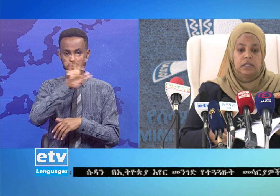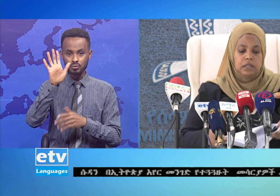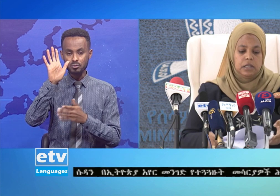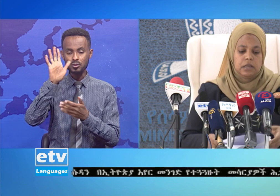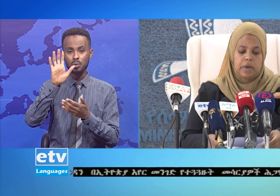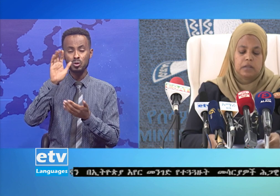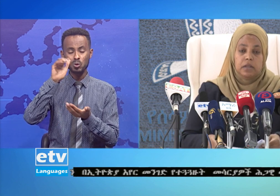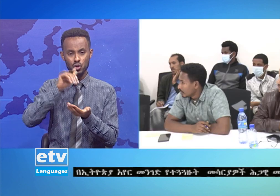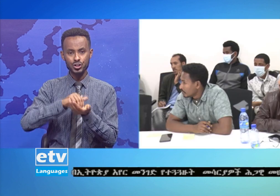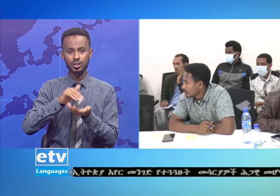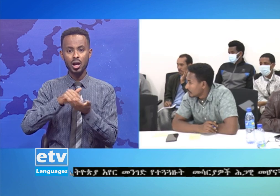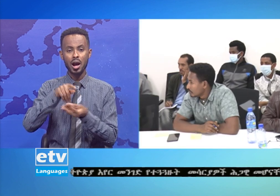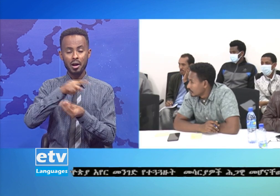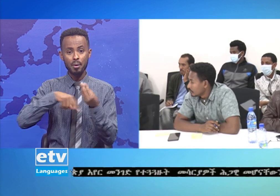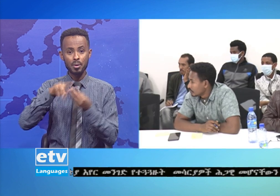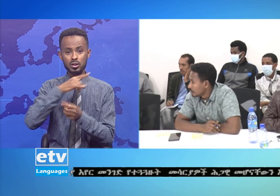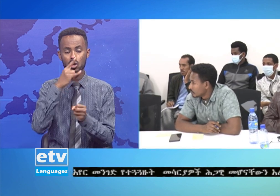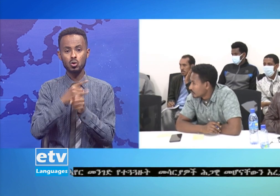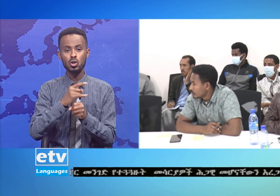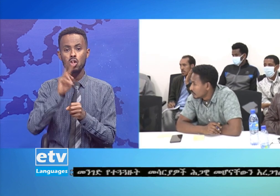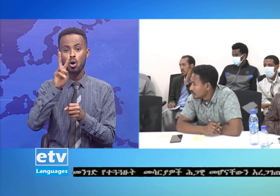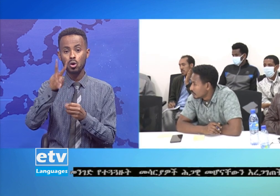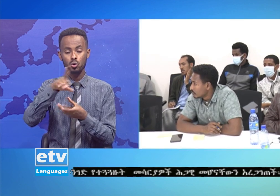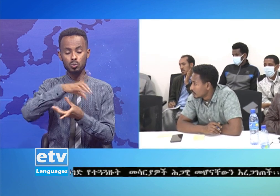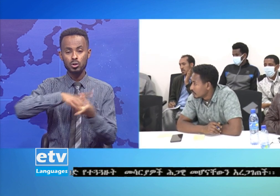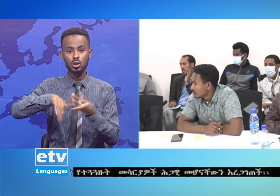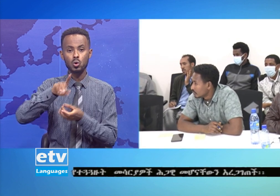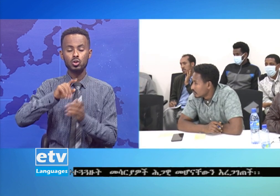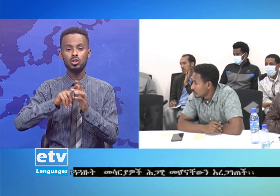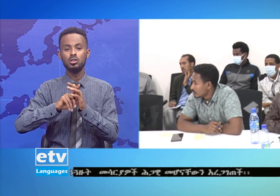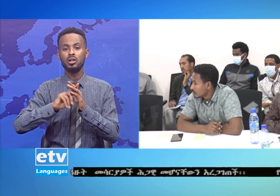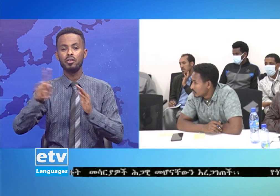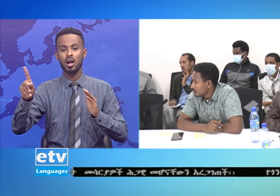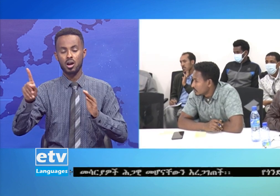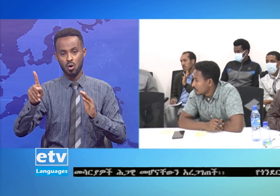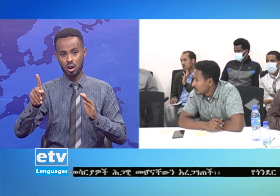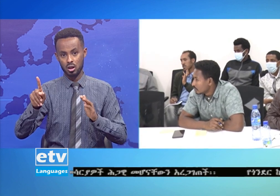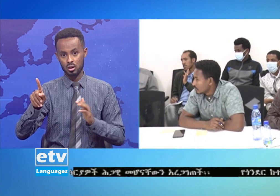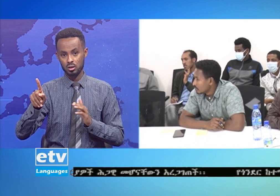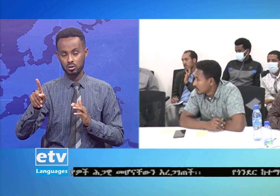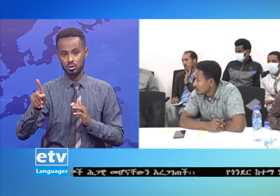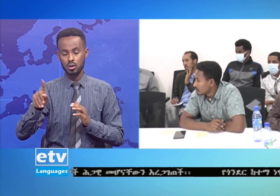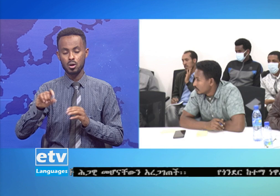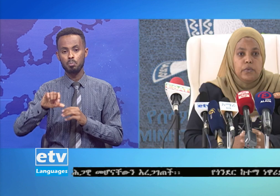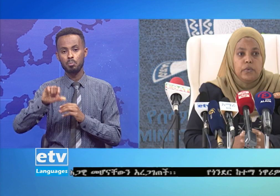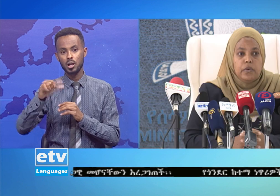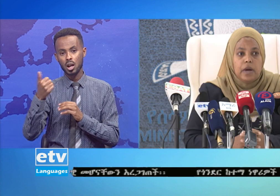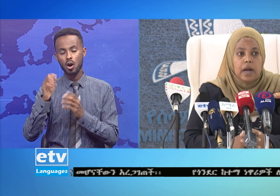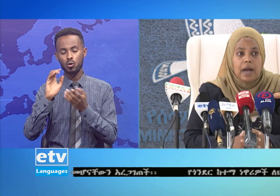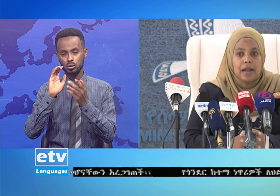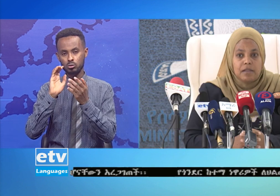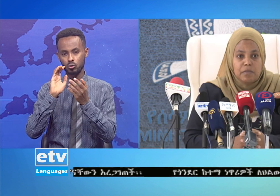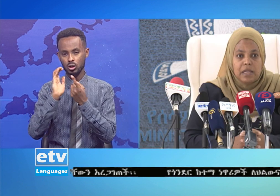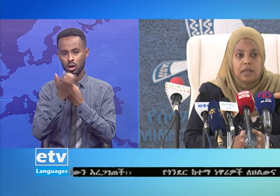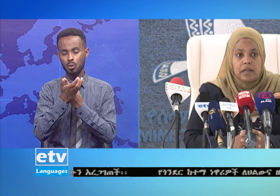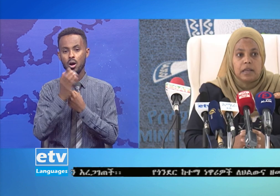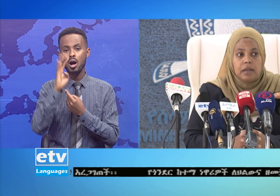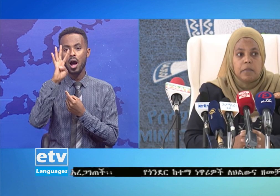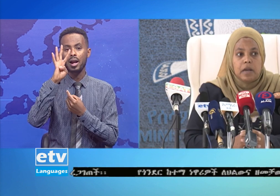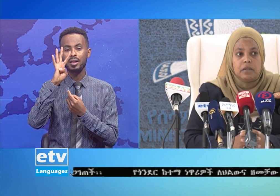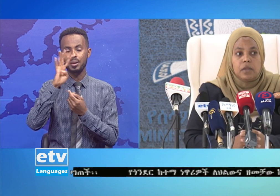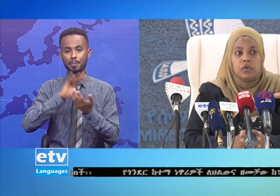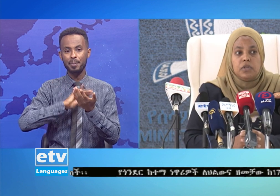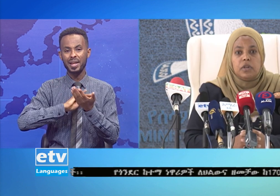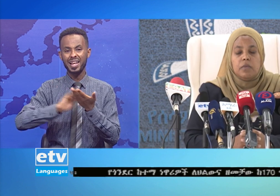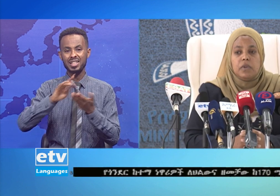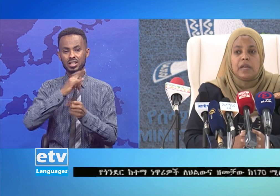500,000 ገደማ ዜጎች ከሁለቱም ክልል ተፈናቅለዋል። በሌላ መልኩ 4,000,000